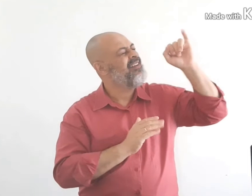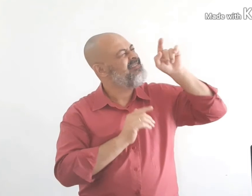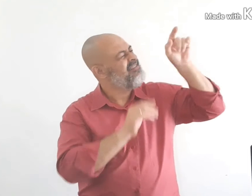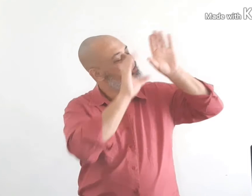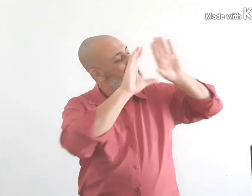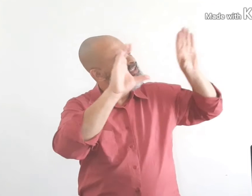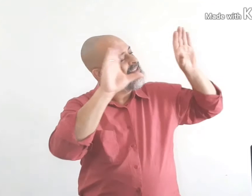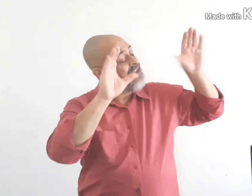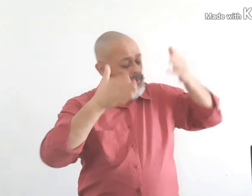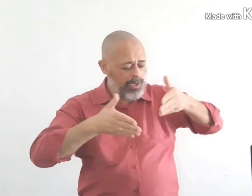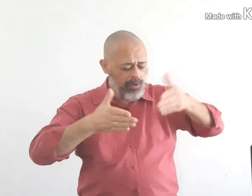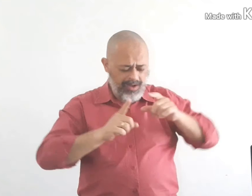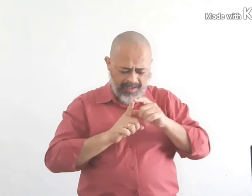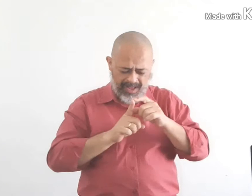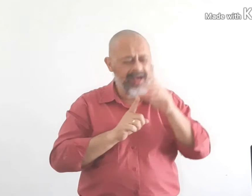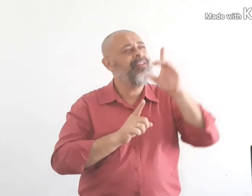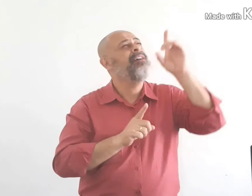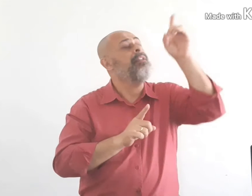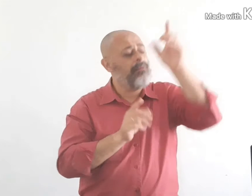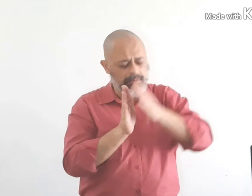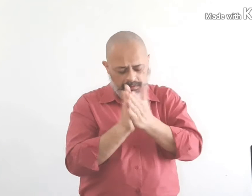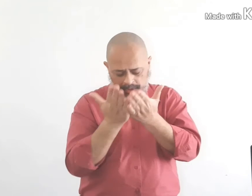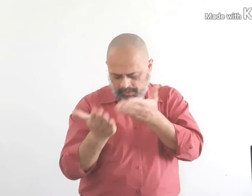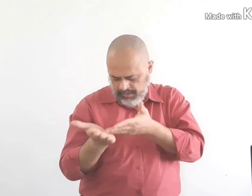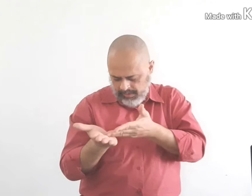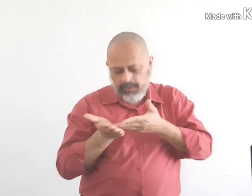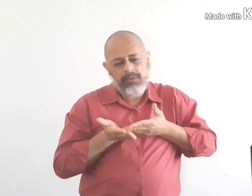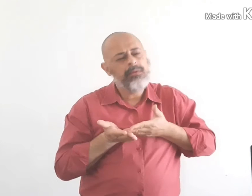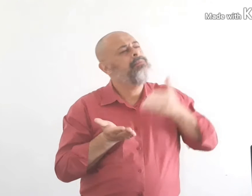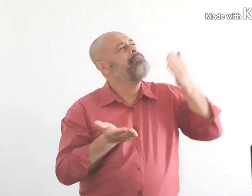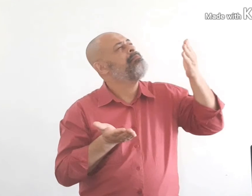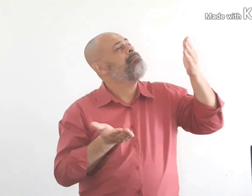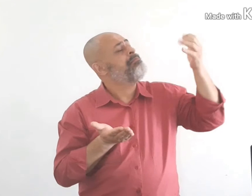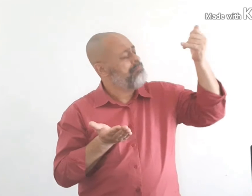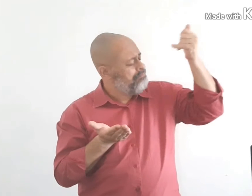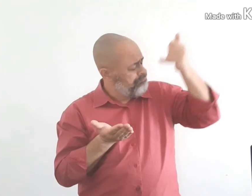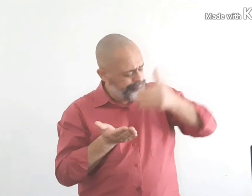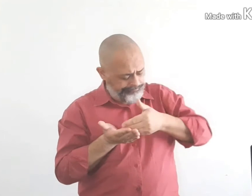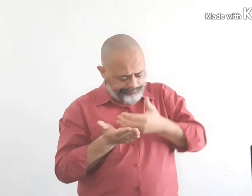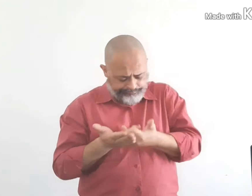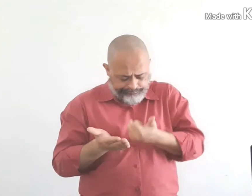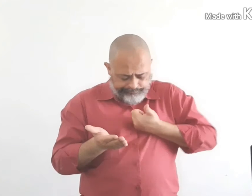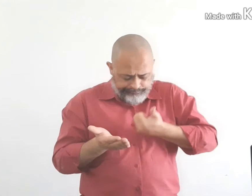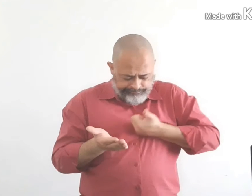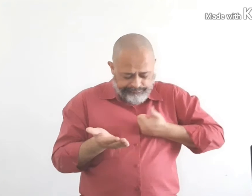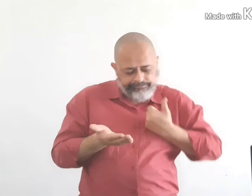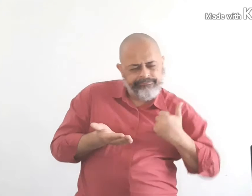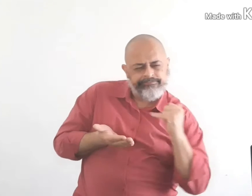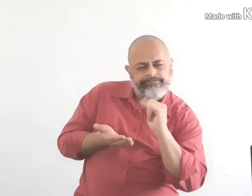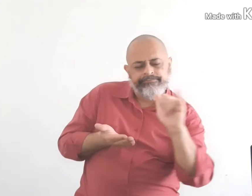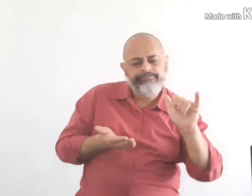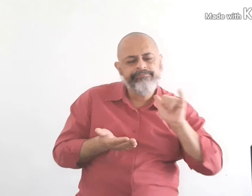palavra, fala conosco novamente. Entregamos nas Tuas mãos, Senhor, esse momento. Nós temos